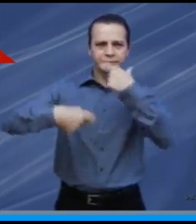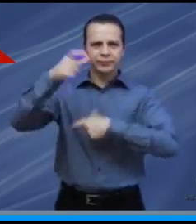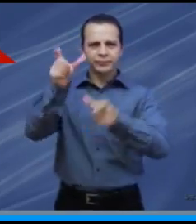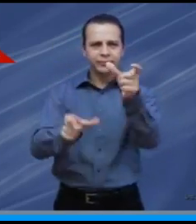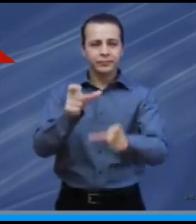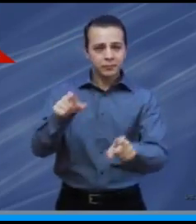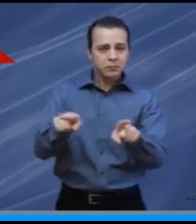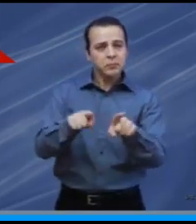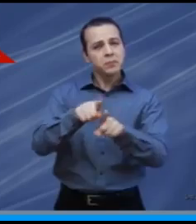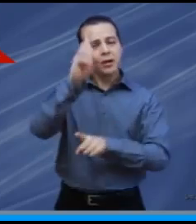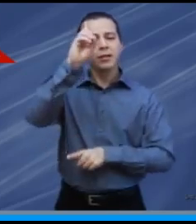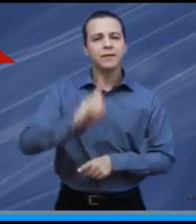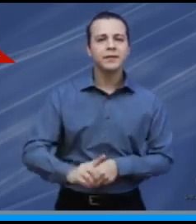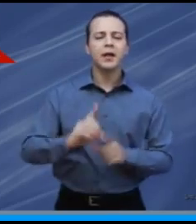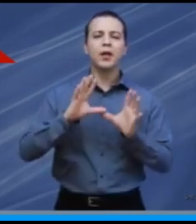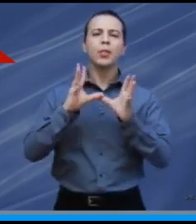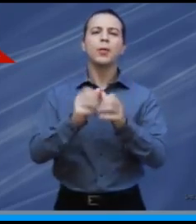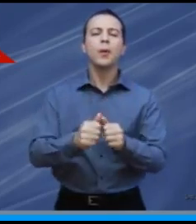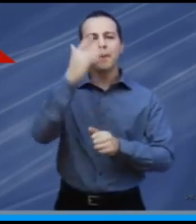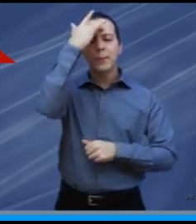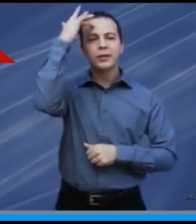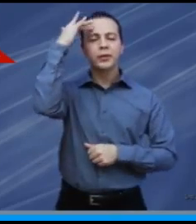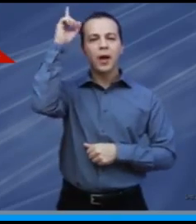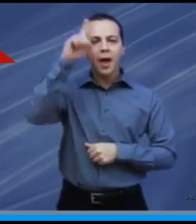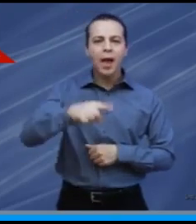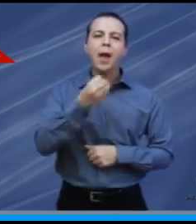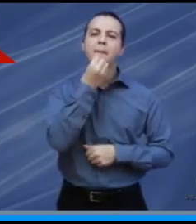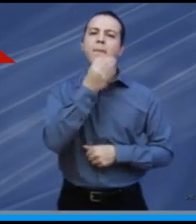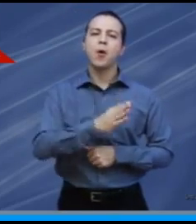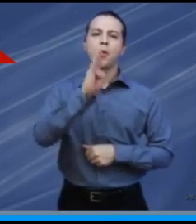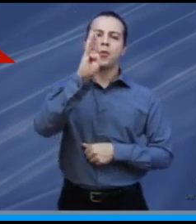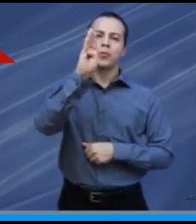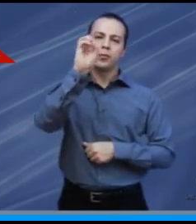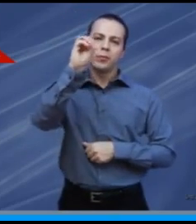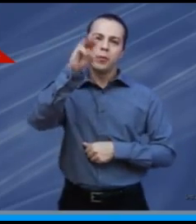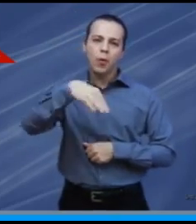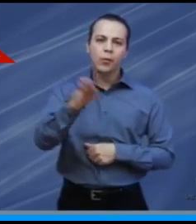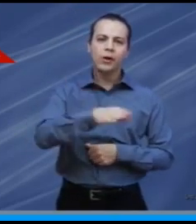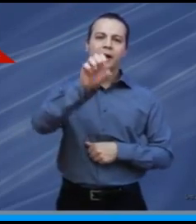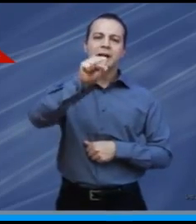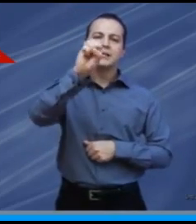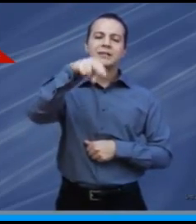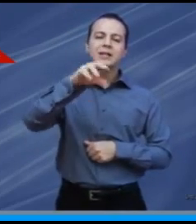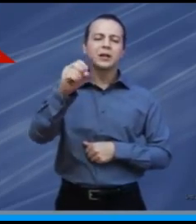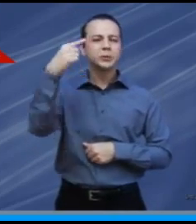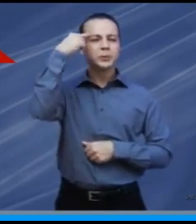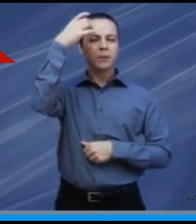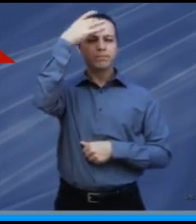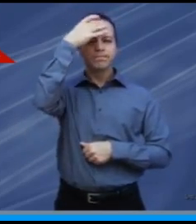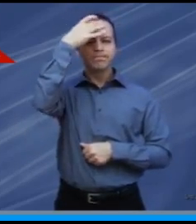genérica, de um modo geral, para as pessoas, é bom senso. Havendo bom senso, a gente